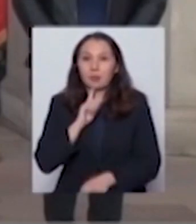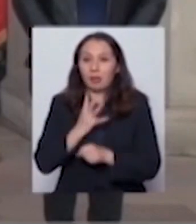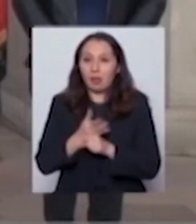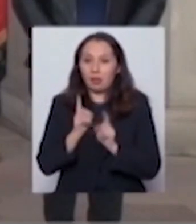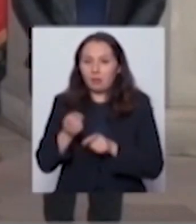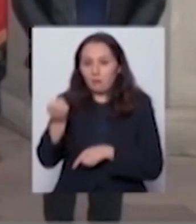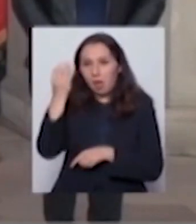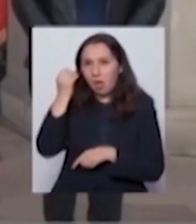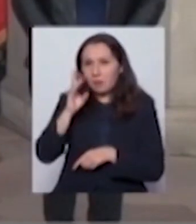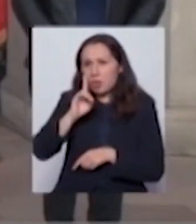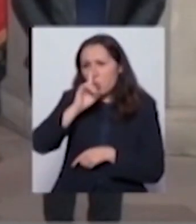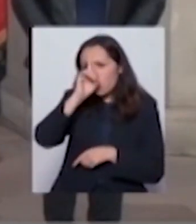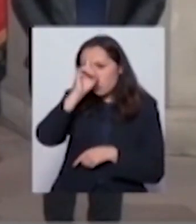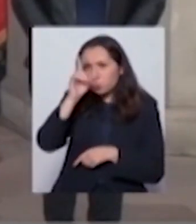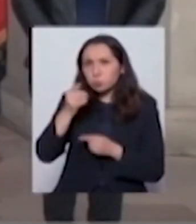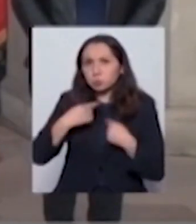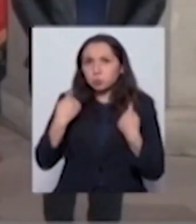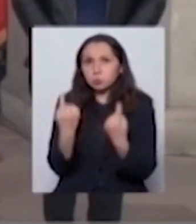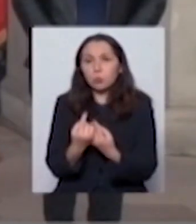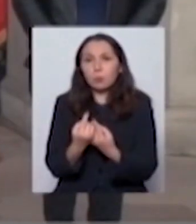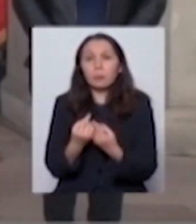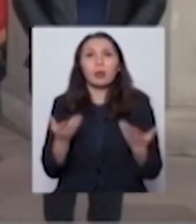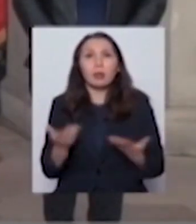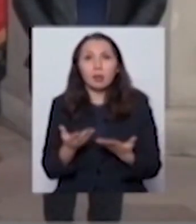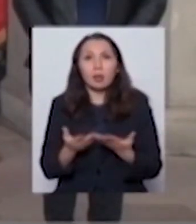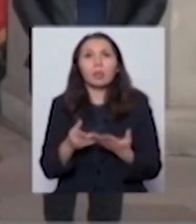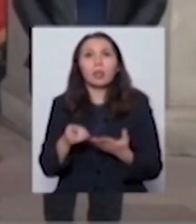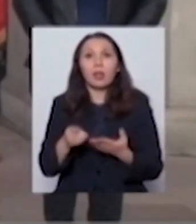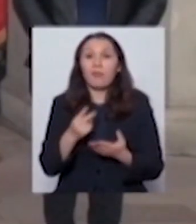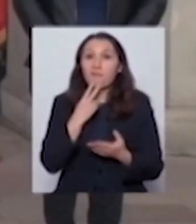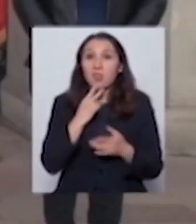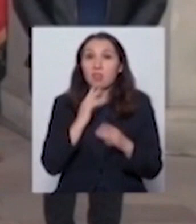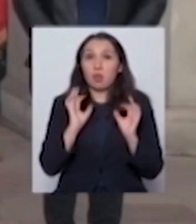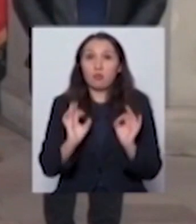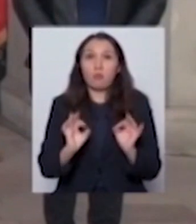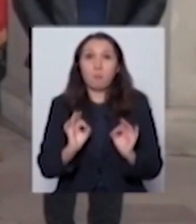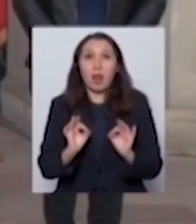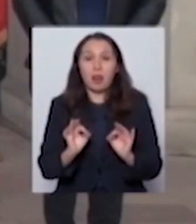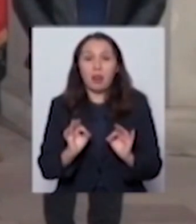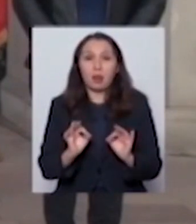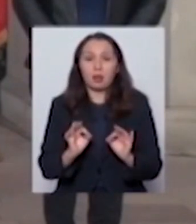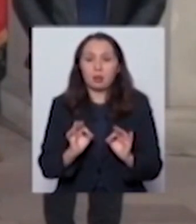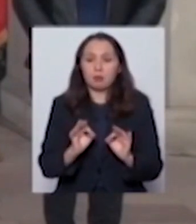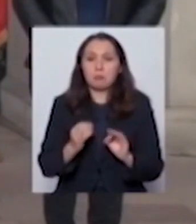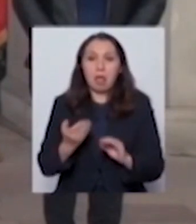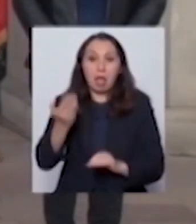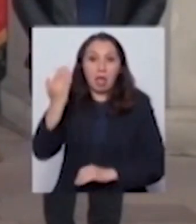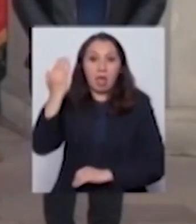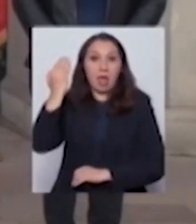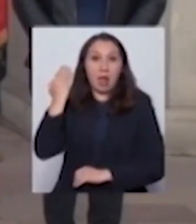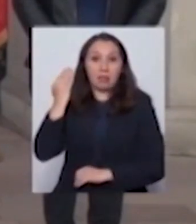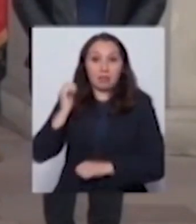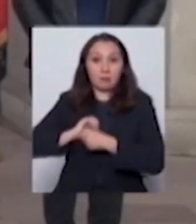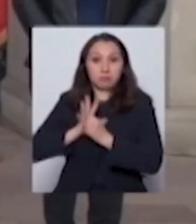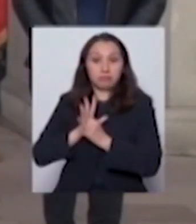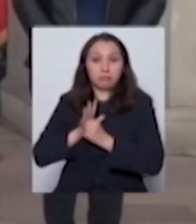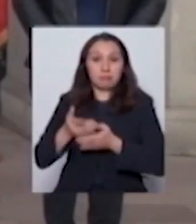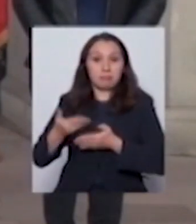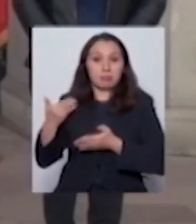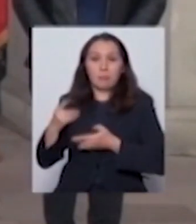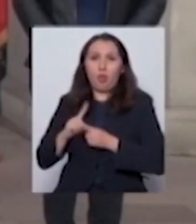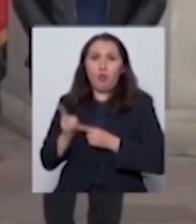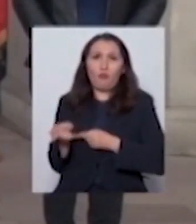verdad, es el tamaño de la ola. ¿Cuál es el número de pacientes que deben llegar en las próximas 2 o 3 semanas? Es lo que nos preocupa.